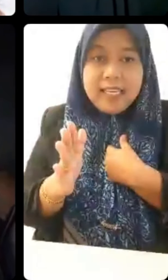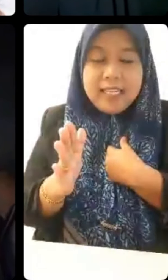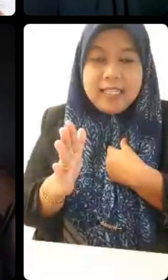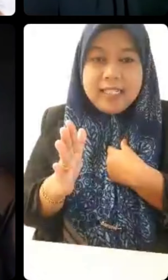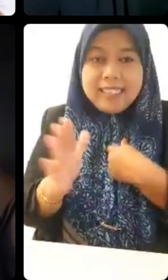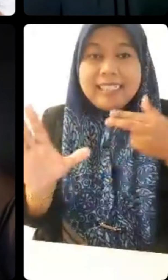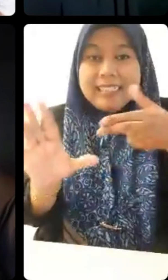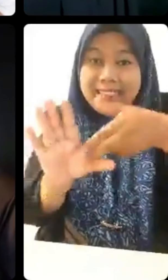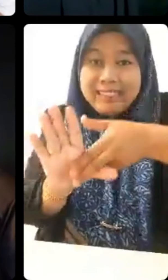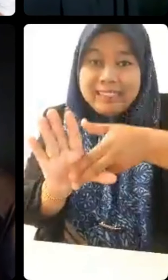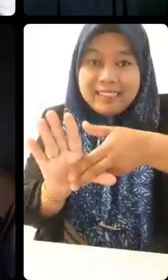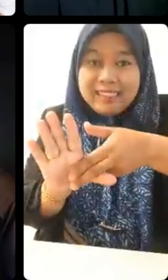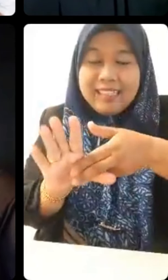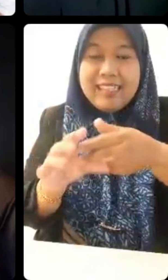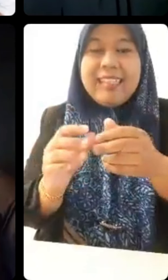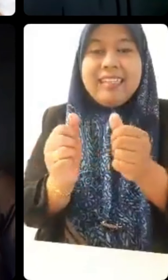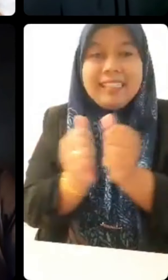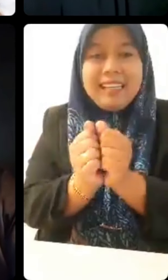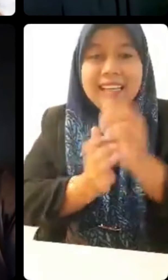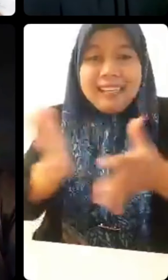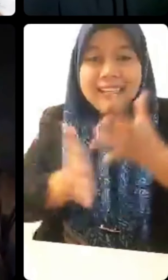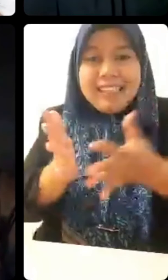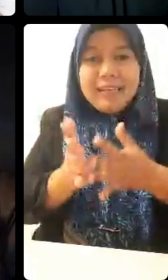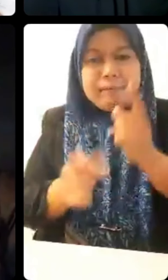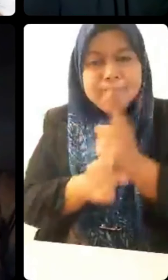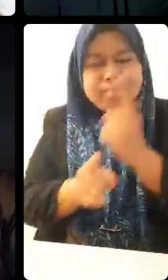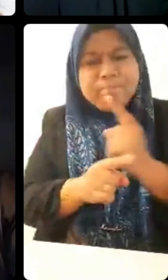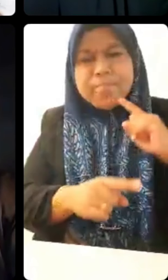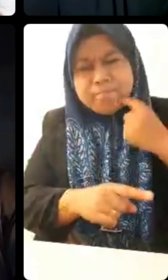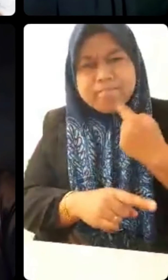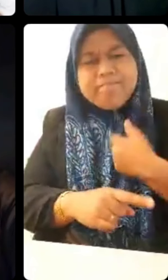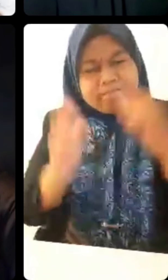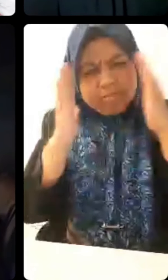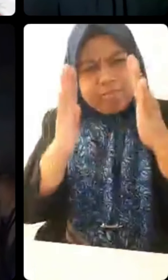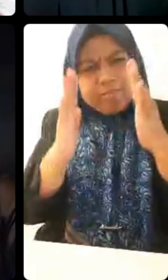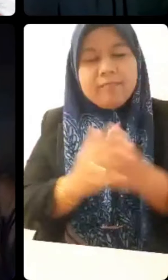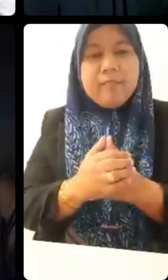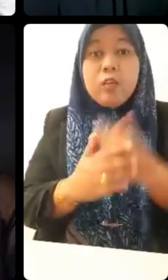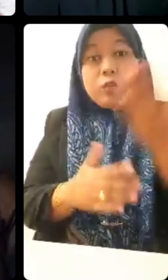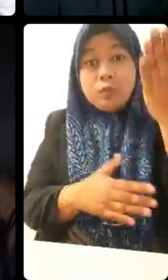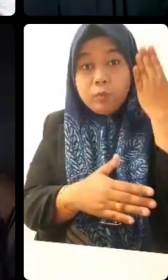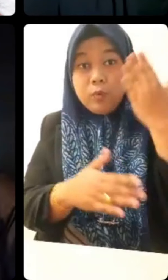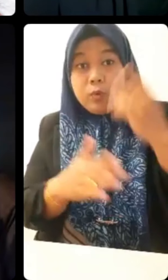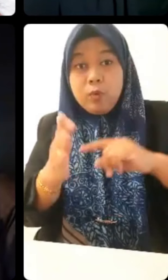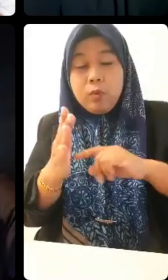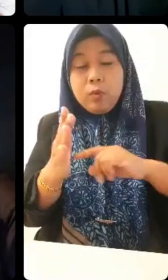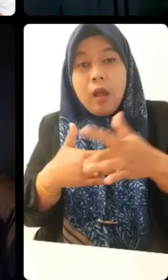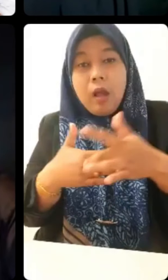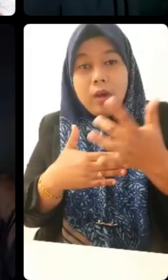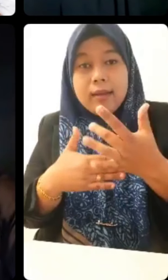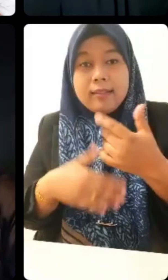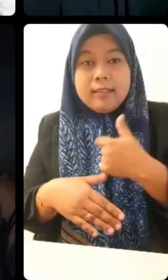serius. Saya yang betul-betulnya nak belajar. Okey, pada awalnya saya join masuk